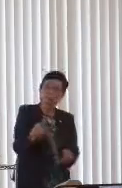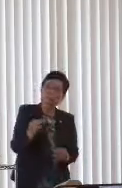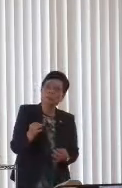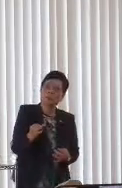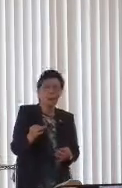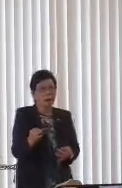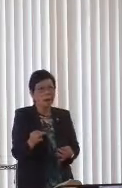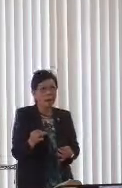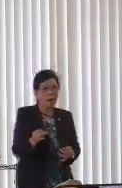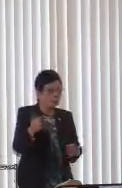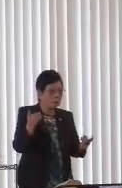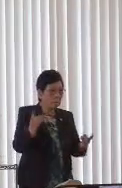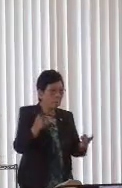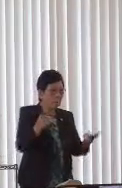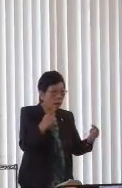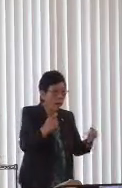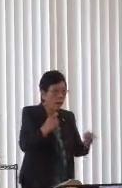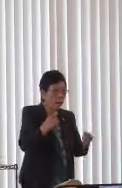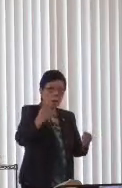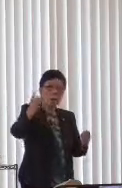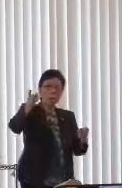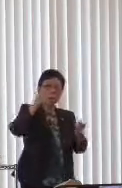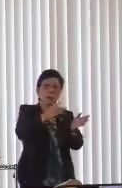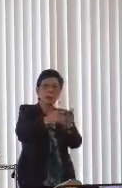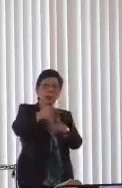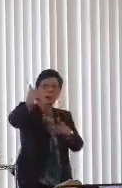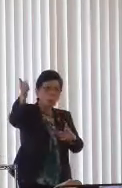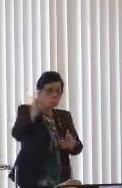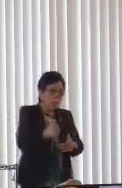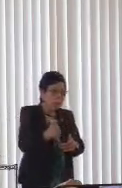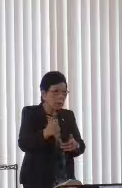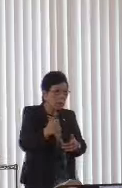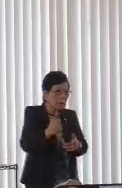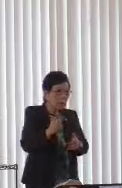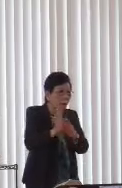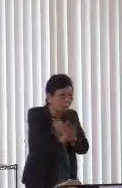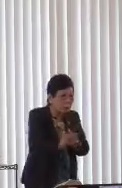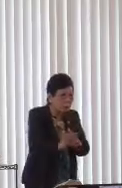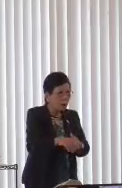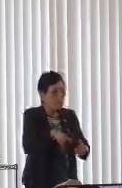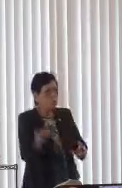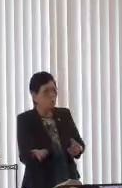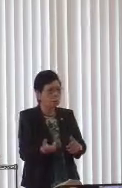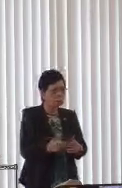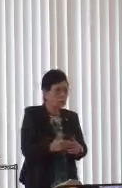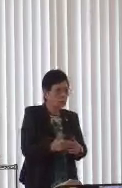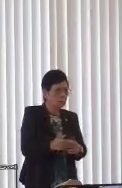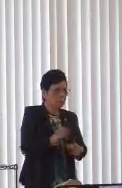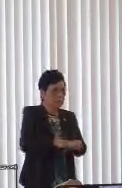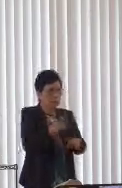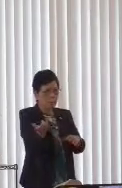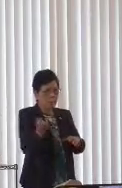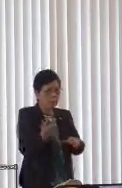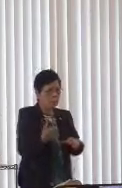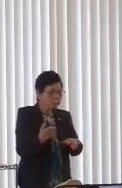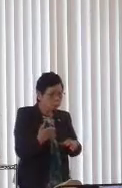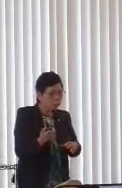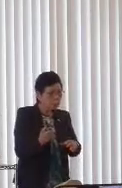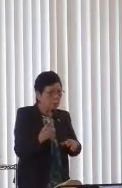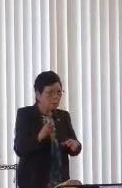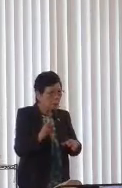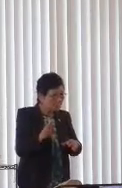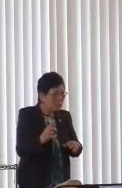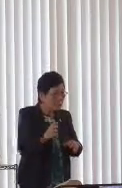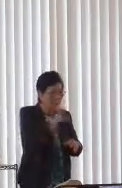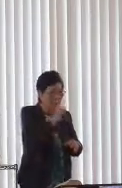ことになるともう遅いわけですね。いつもやっておかなきゃいけない。そしてもちろん人の油は当てになり